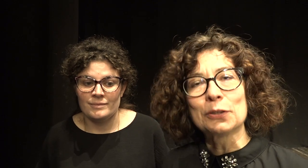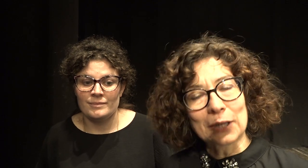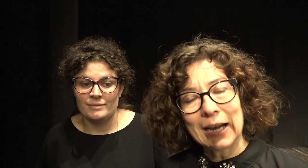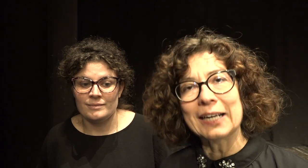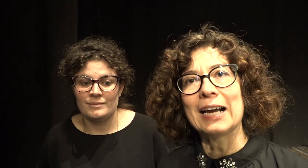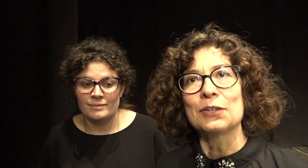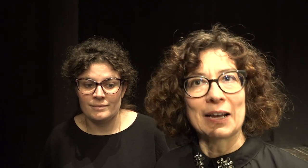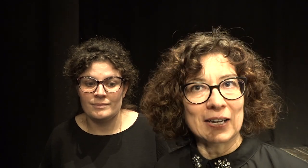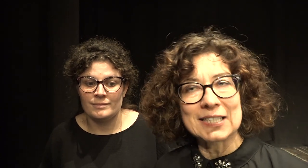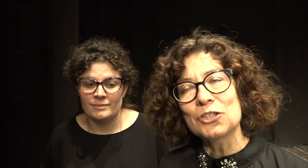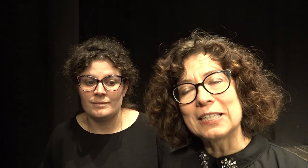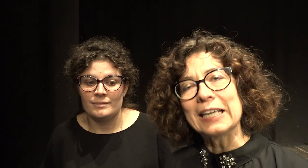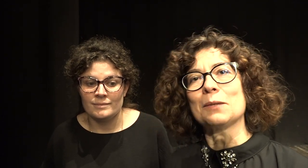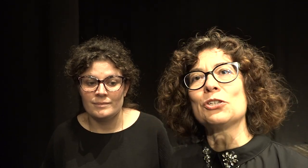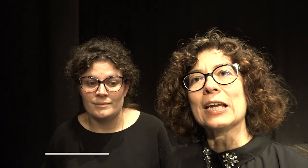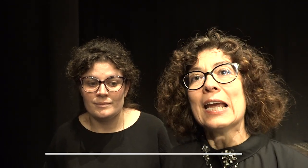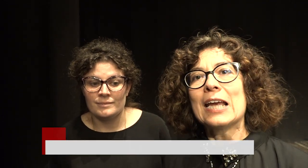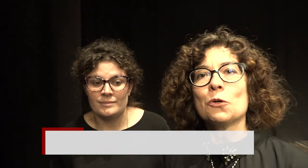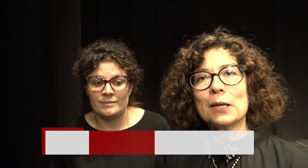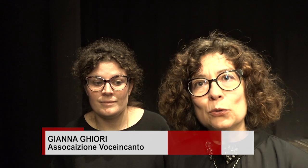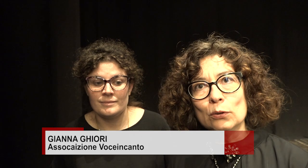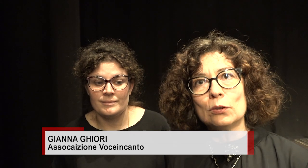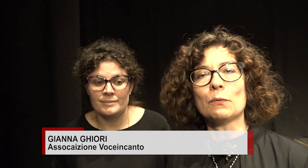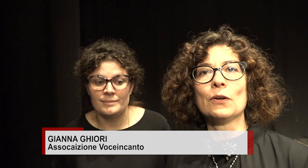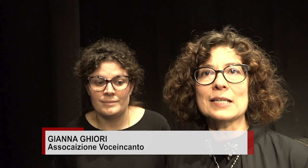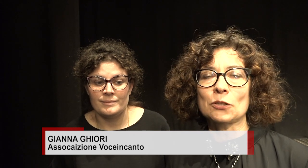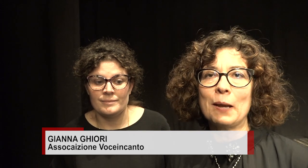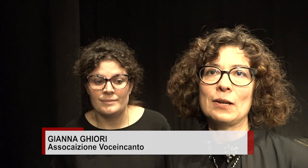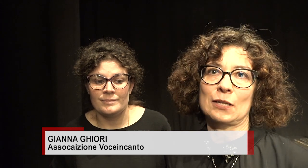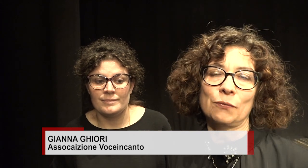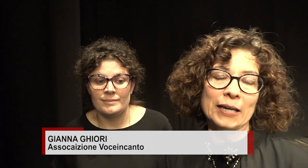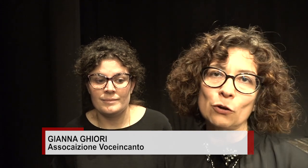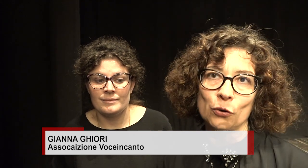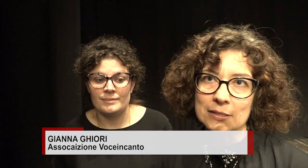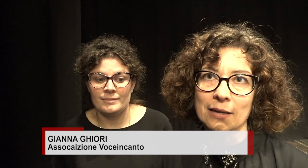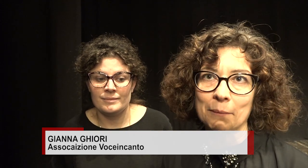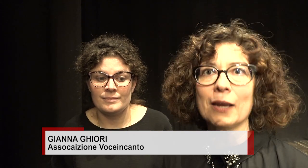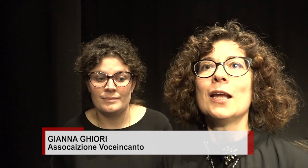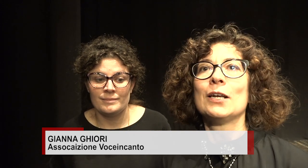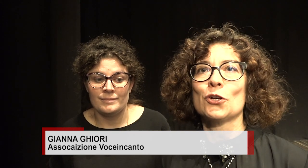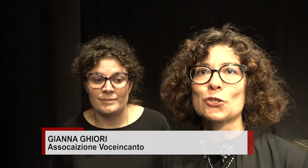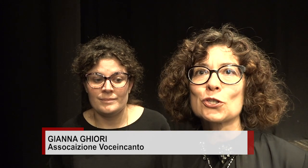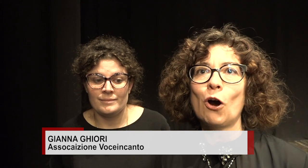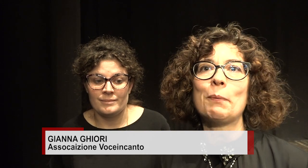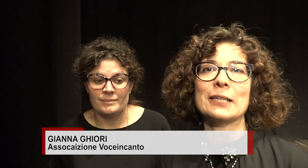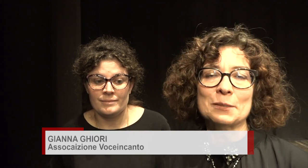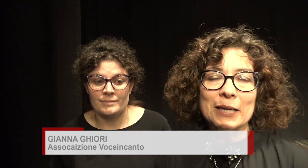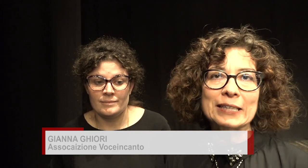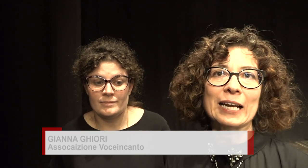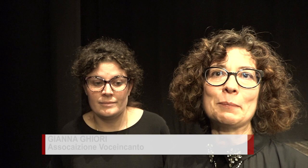intonare, a fare esercizi ritmici e soprattutto quello che è stato bello è stato fare il coro insieme. Il nostro scopo è trasmettere la